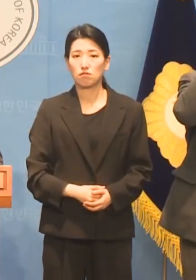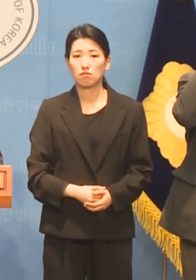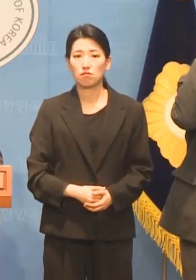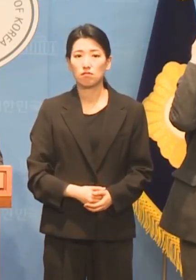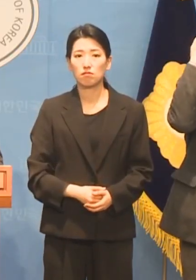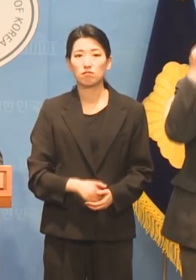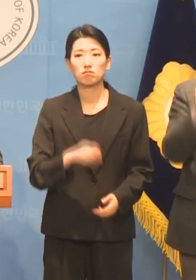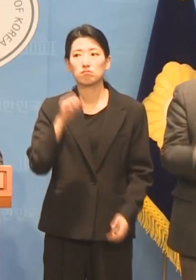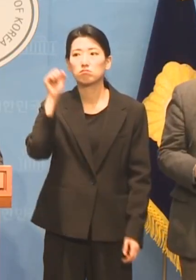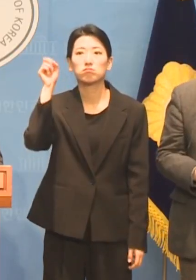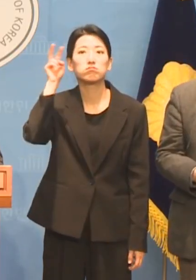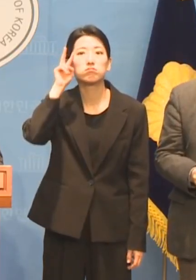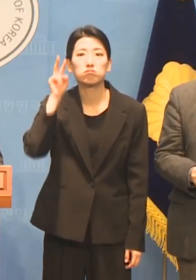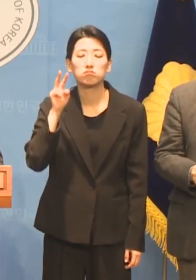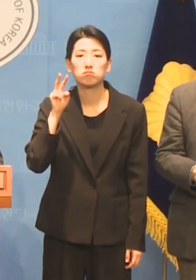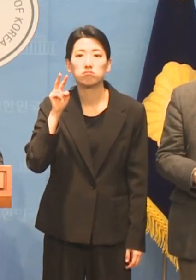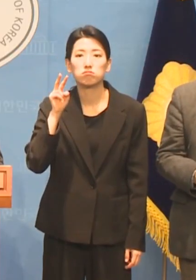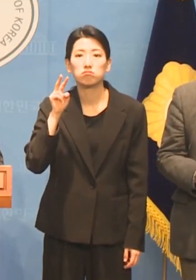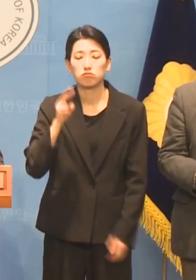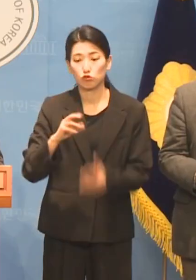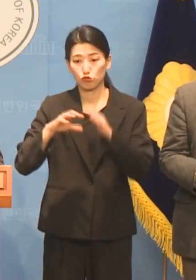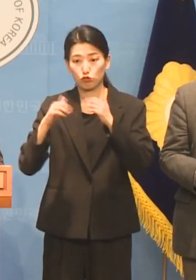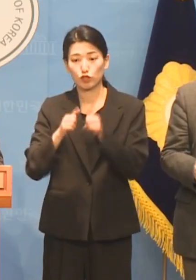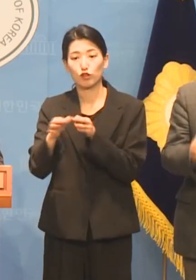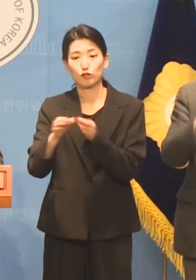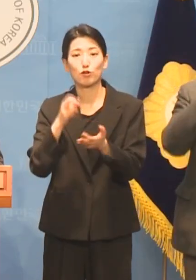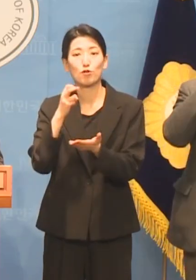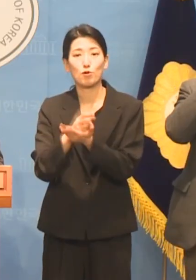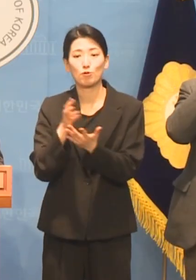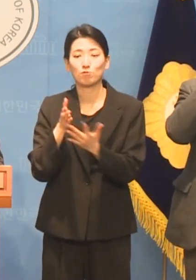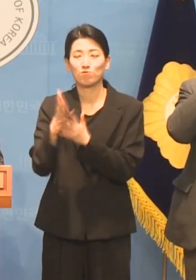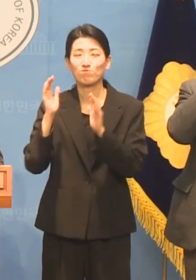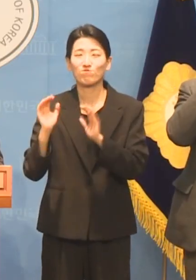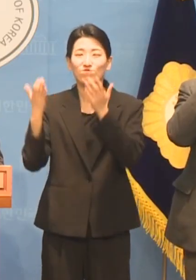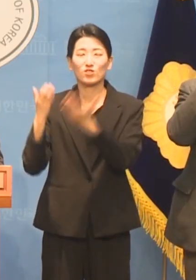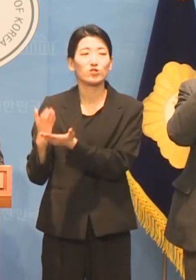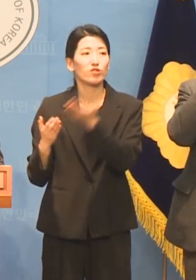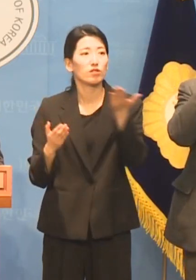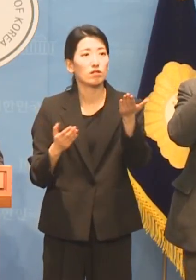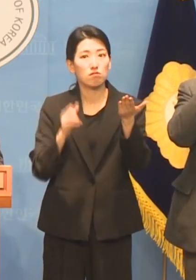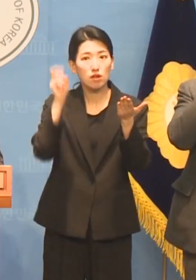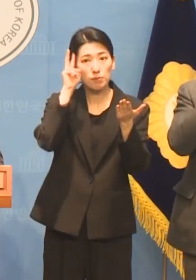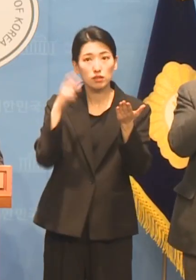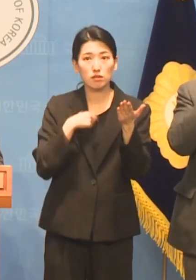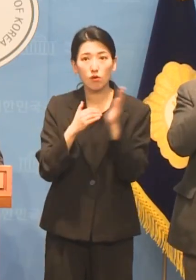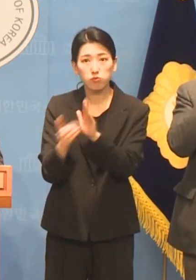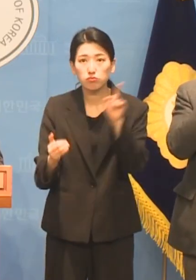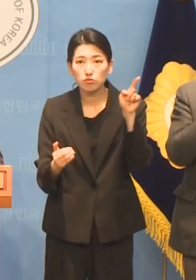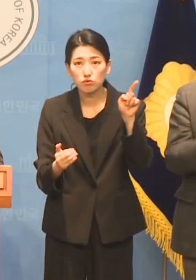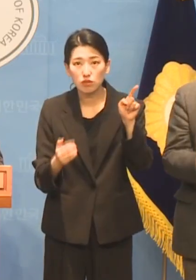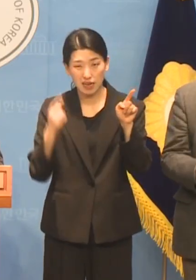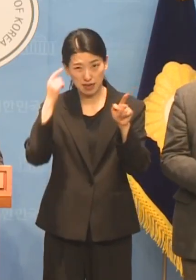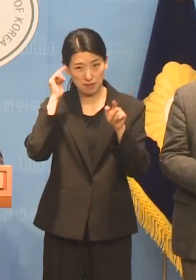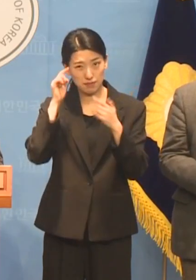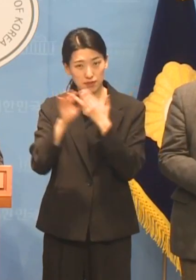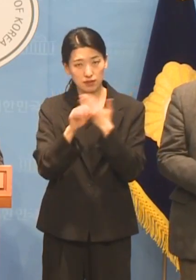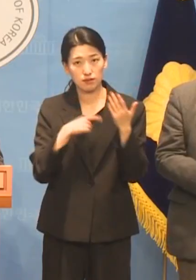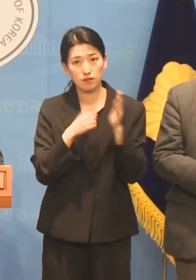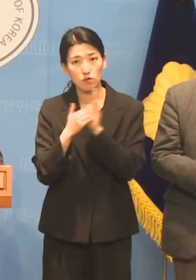와서 국회를 통과한 상법 개정안에 대한 제2요구를 한다면 이것은 스스로를 부정하는 자기